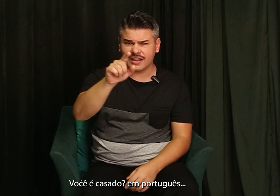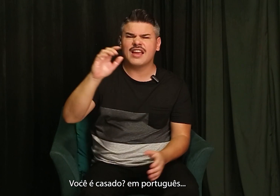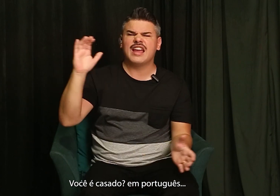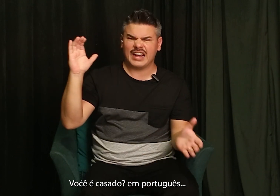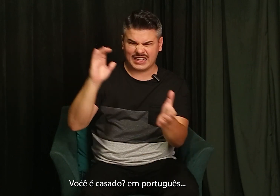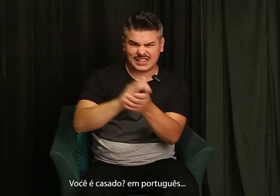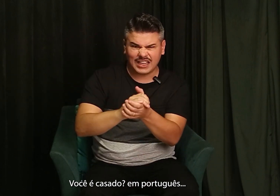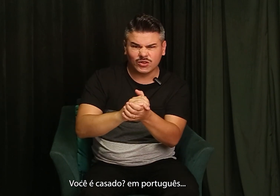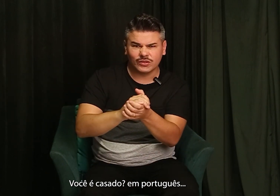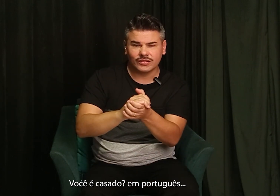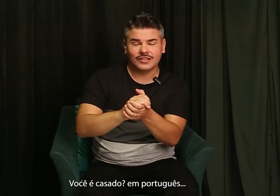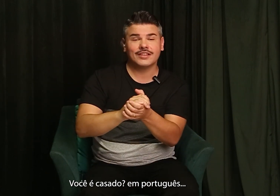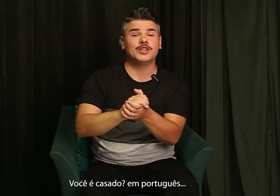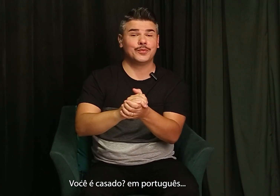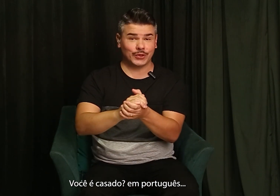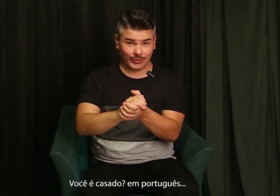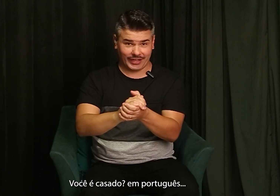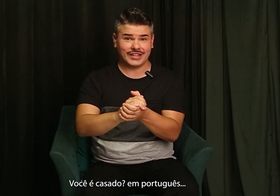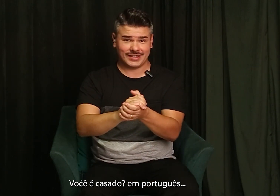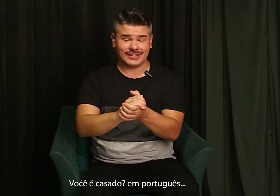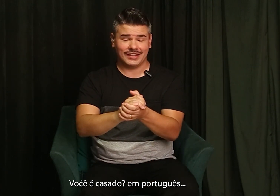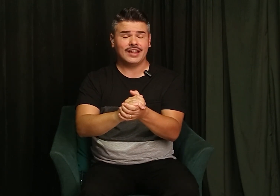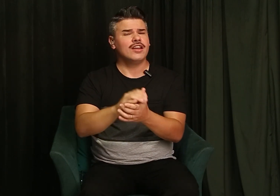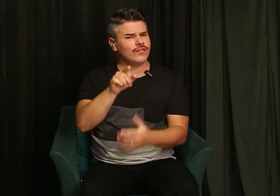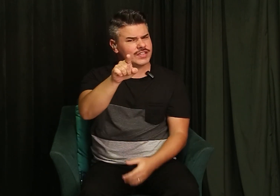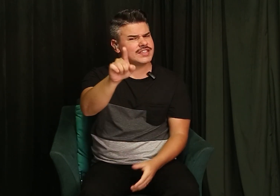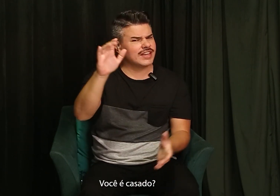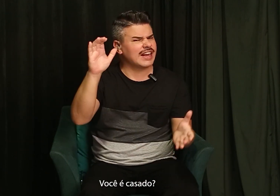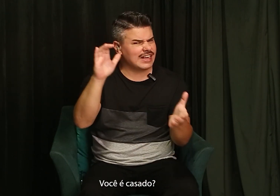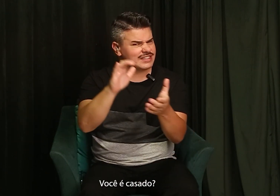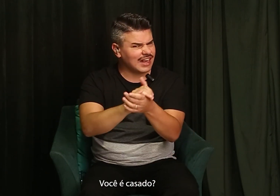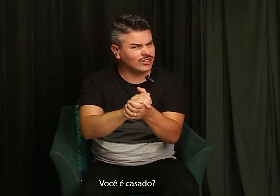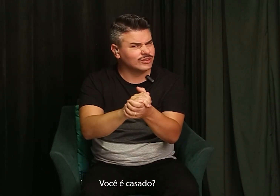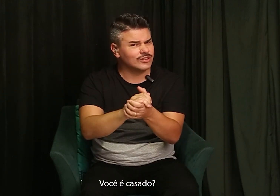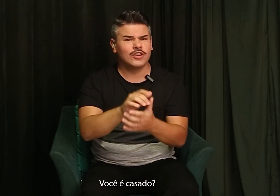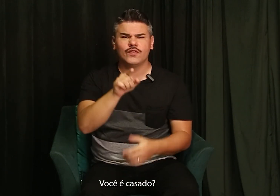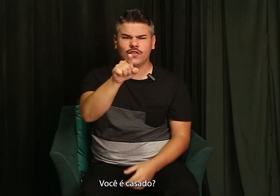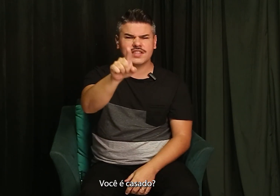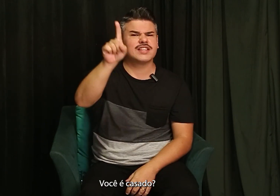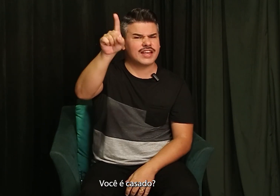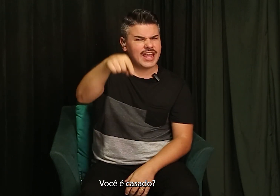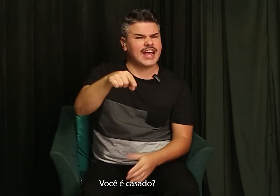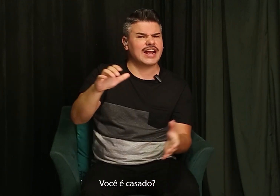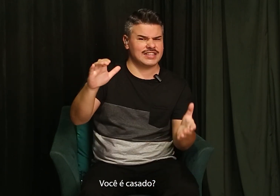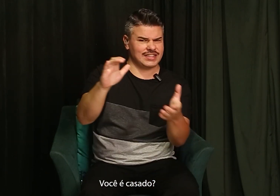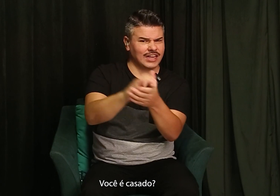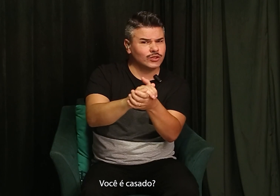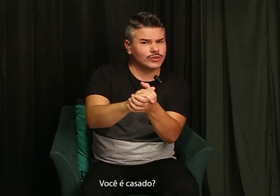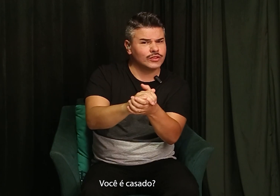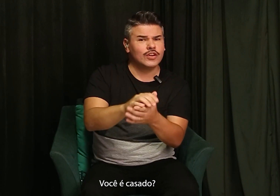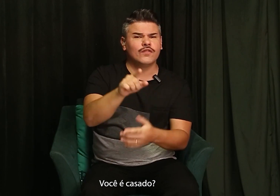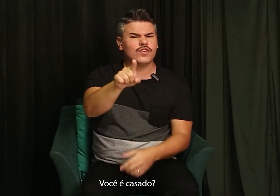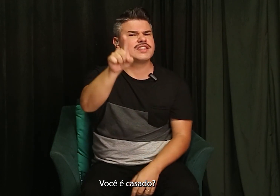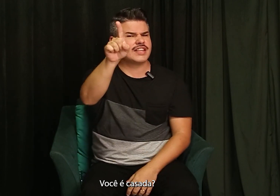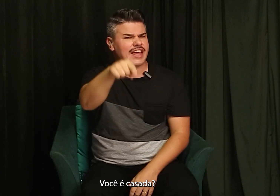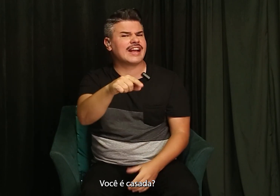Você é casado? Em português, você é casado? Você é casado? Você